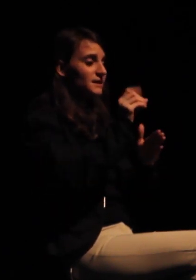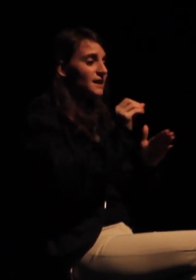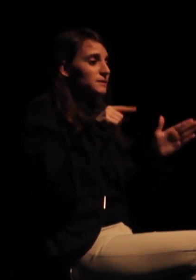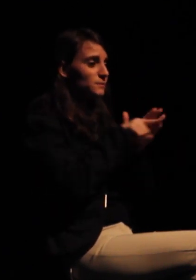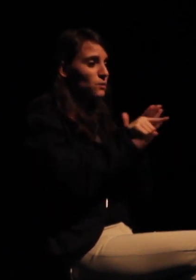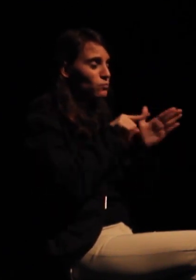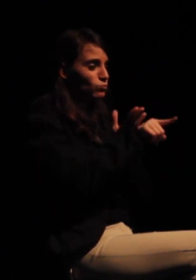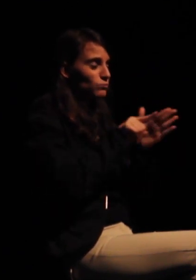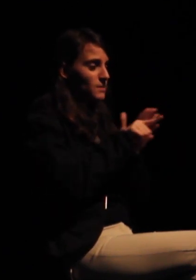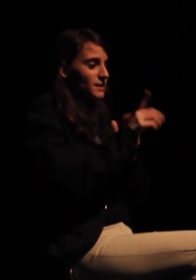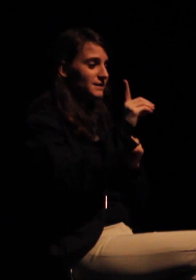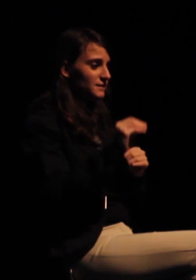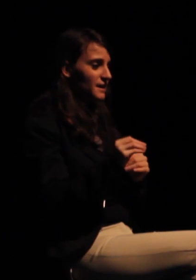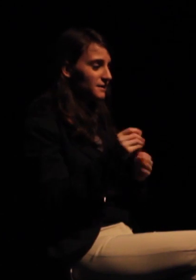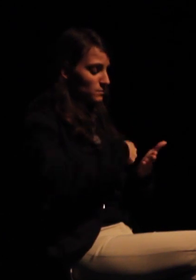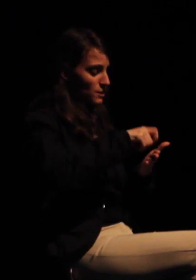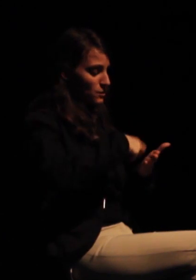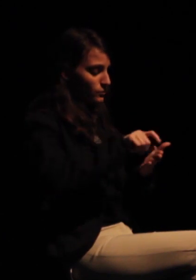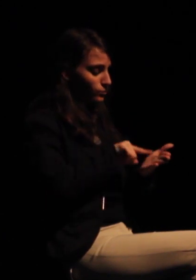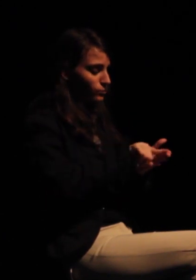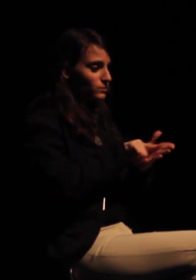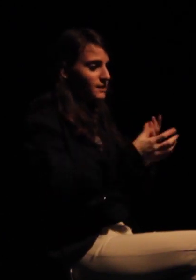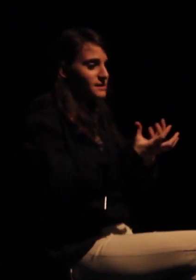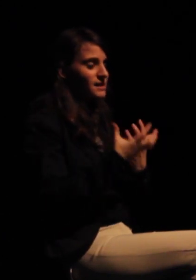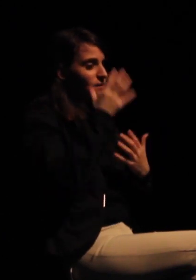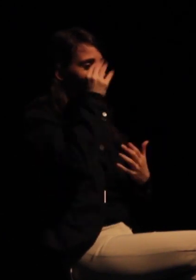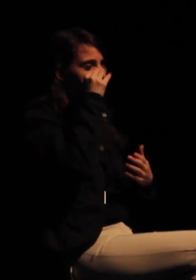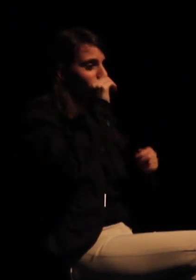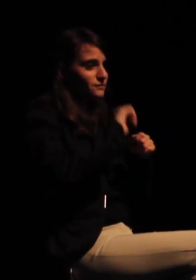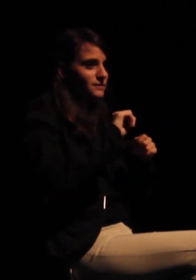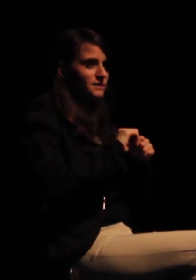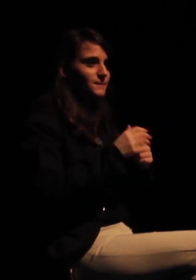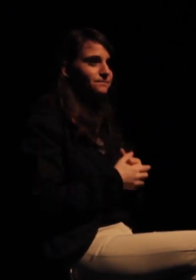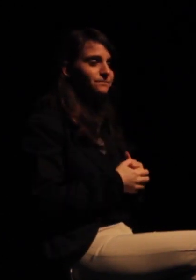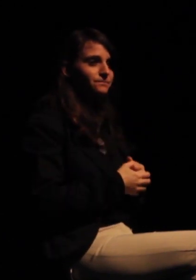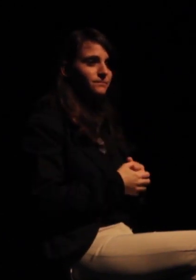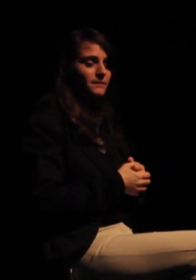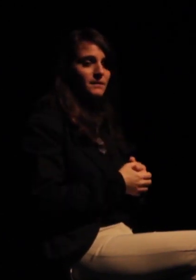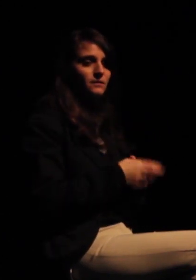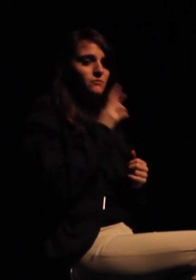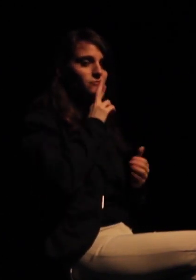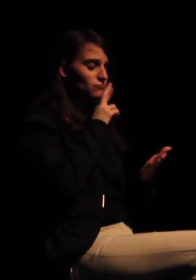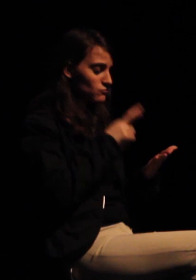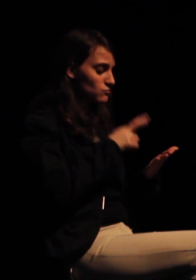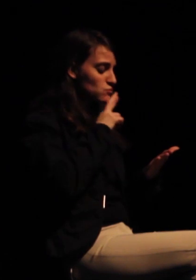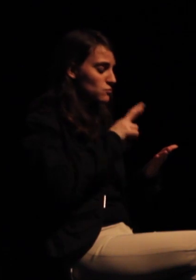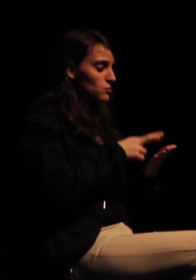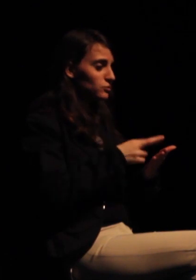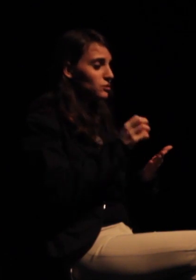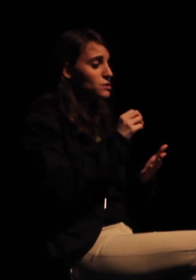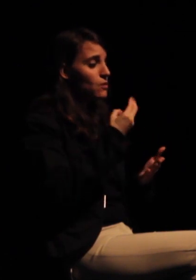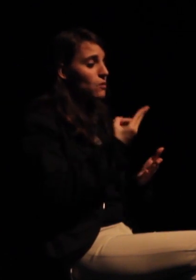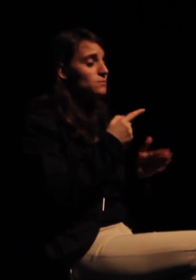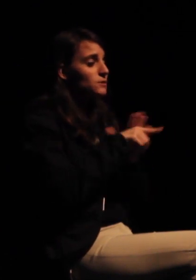10 perguntas? 10 perguntas que vocês querem fazer. e ou nós vamos responder ou a gente vai procurar